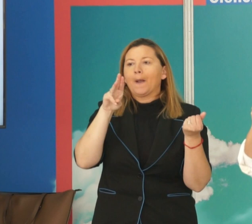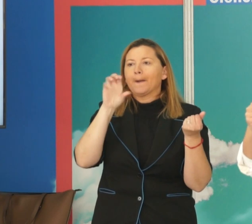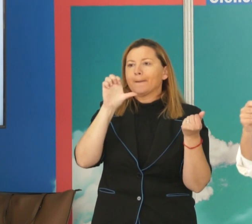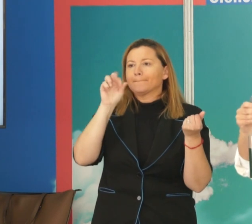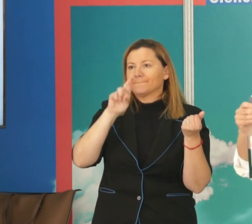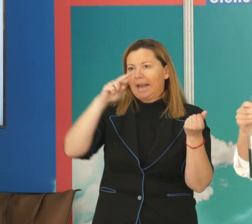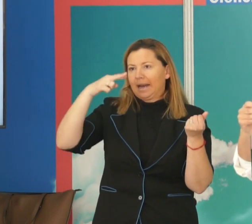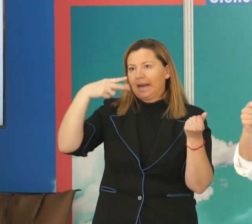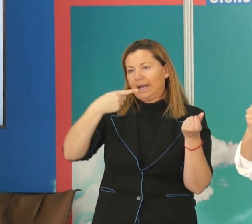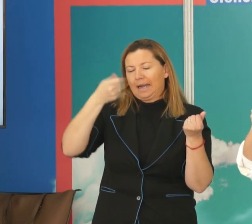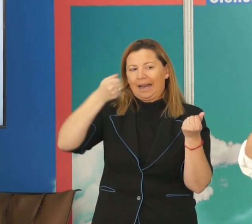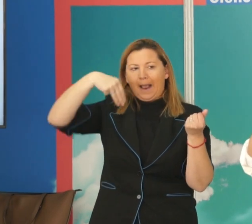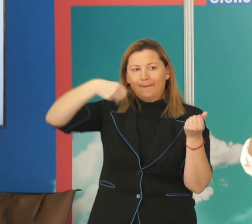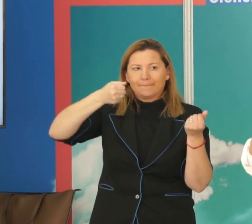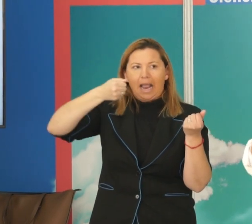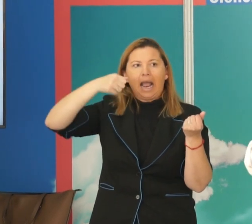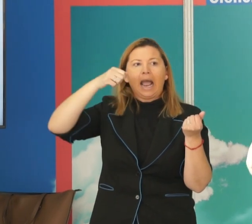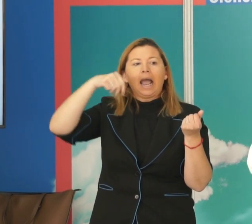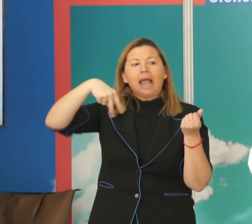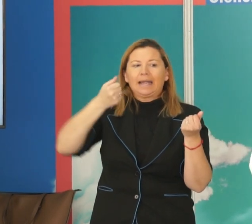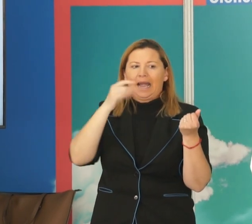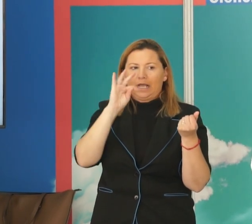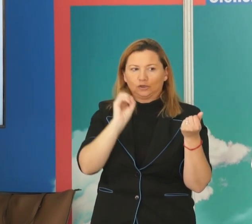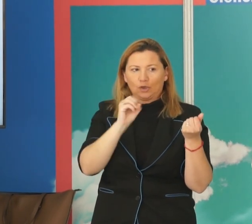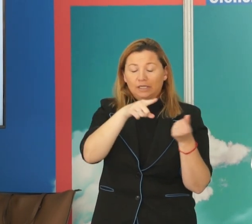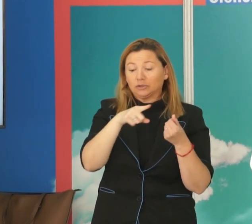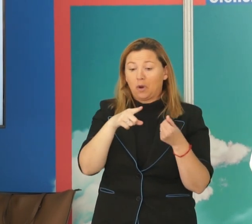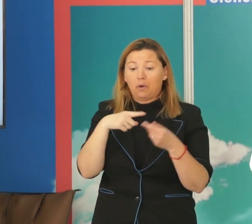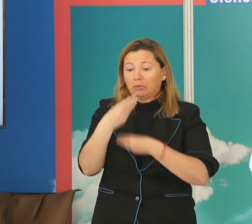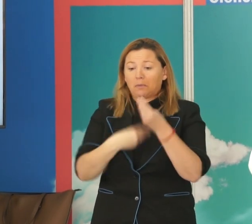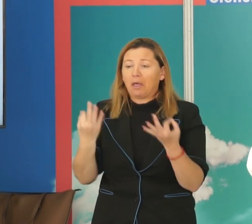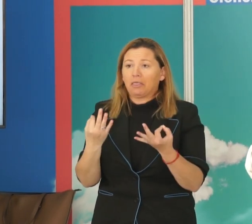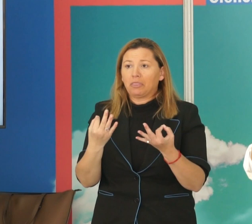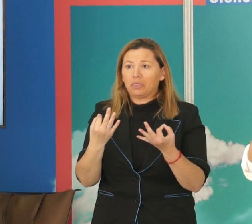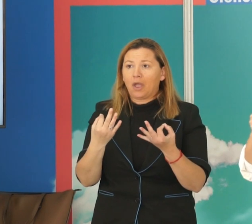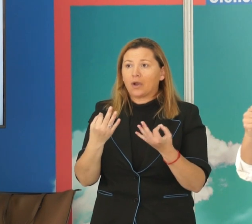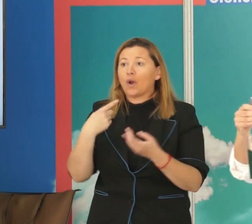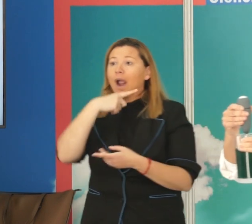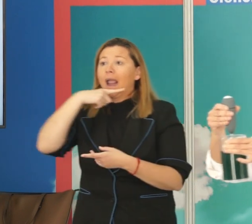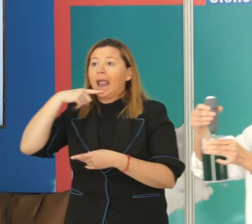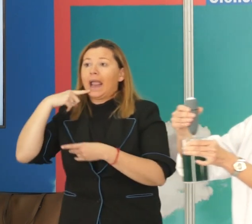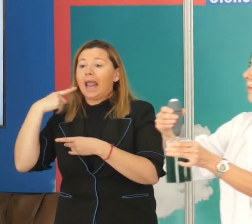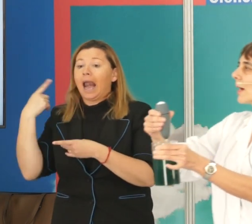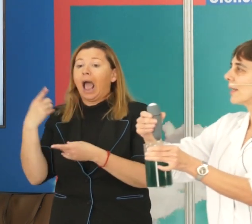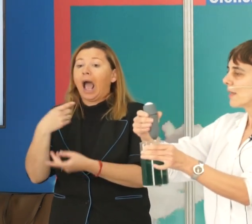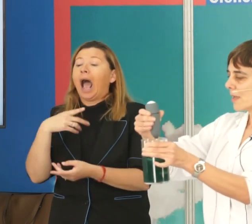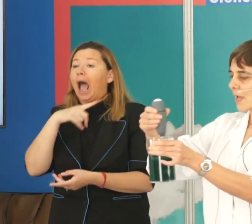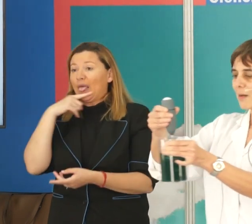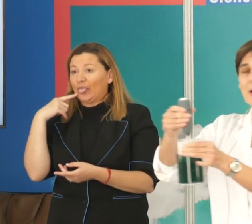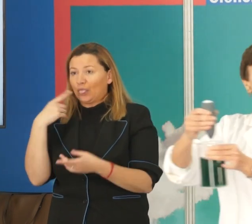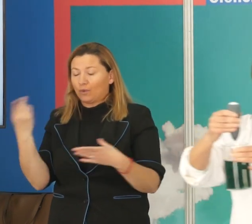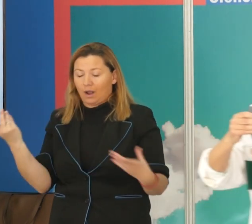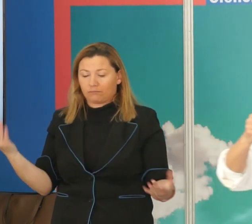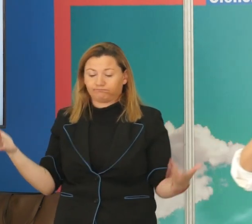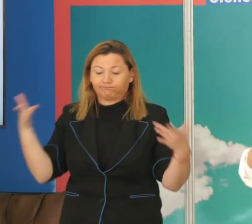hemos puesto en medio básico y lo único que estamos haciendo es la reacción con el azúcar del chupachú, ¿vale?